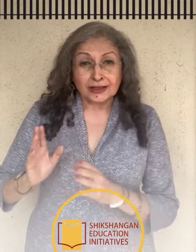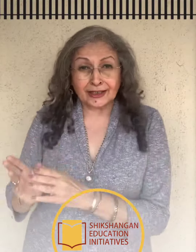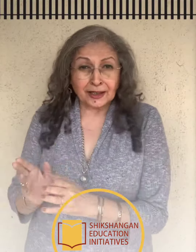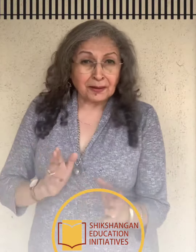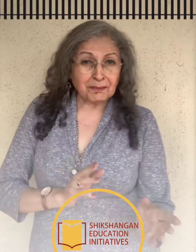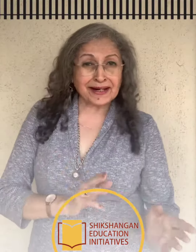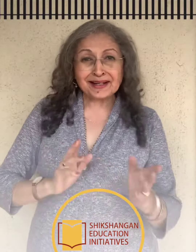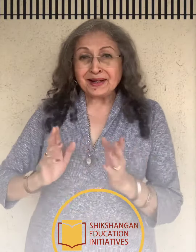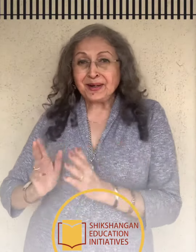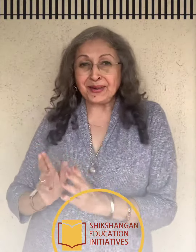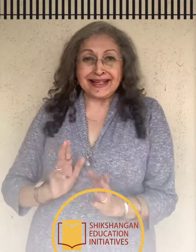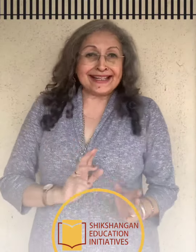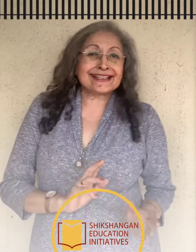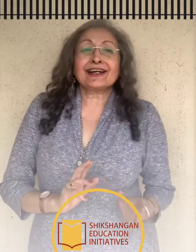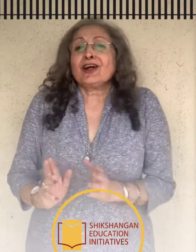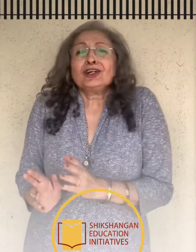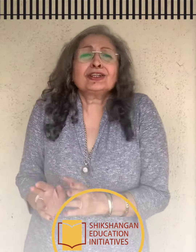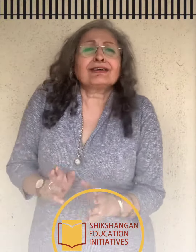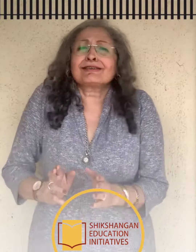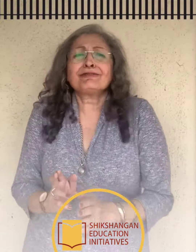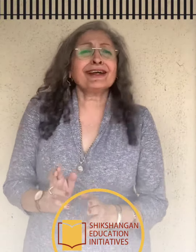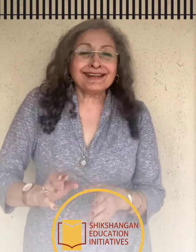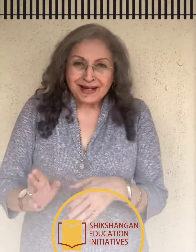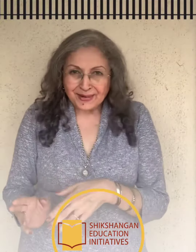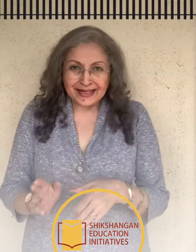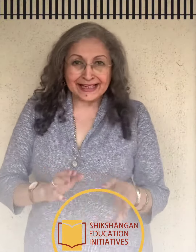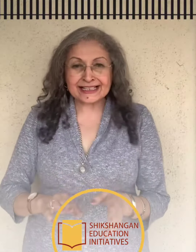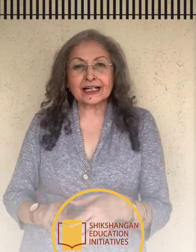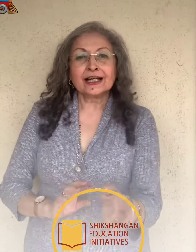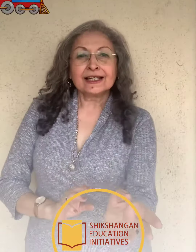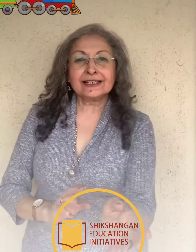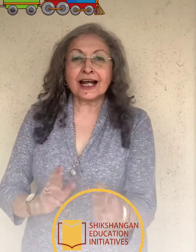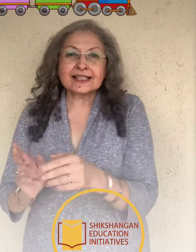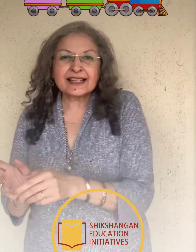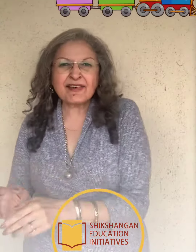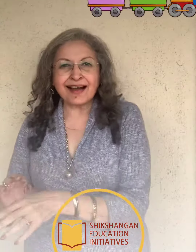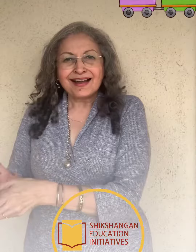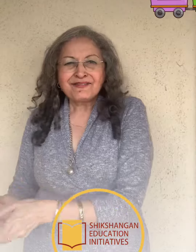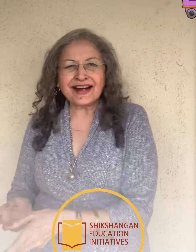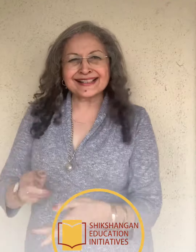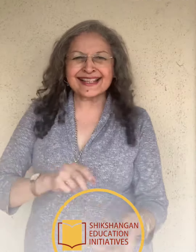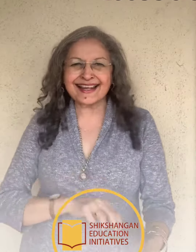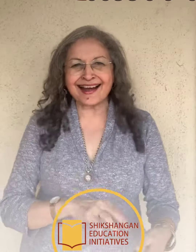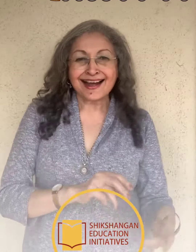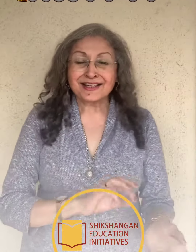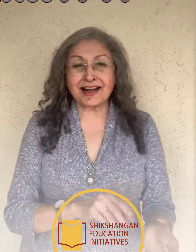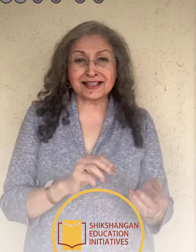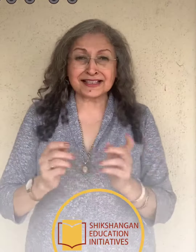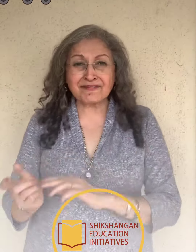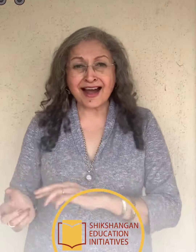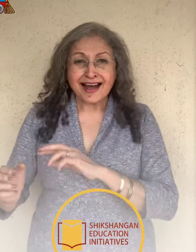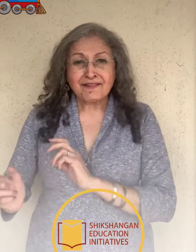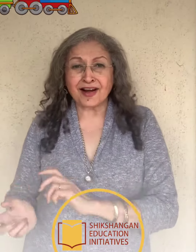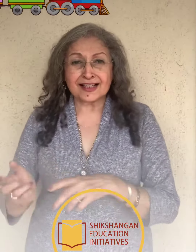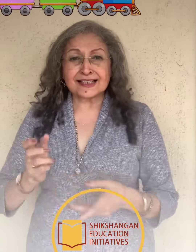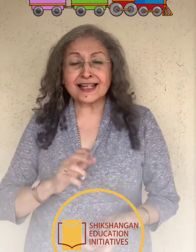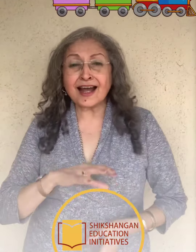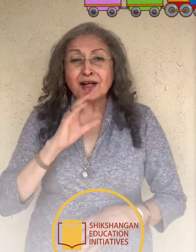तड़प फड़क लोहे की सड़क तड़प फड़क लोहे की सड़क यहाँ से वहाँ वहाँ से यहाँ यहाँ से वहाँ वहाँ से यहाँ